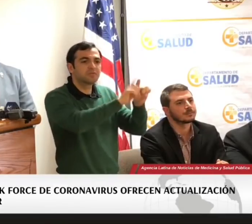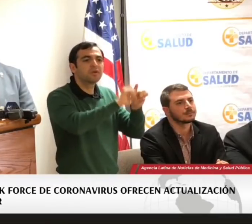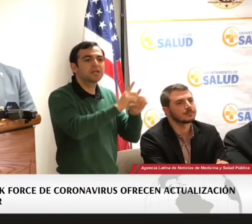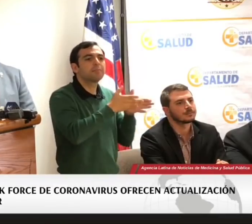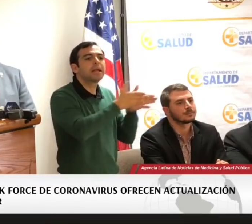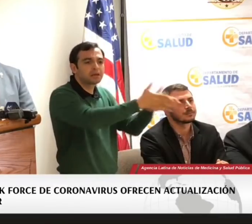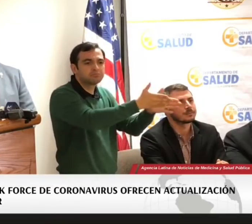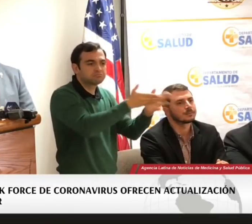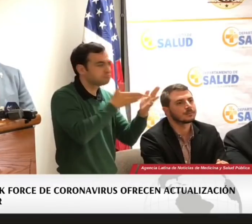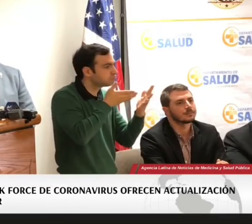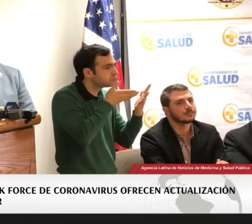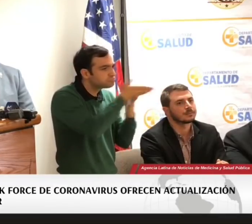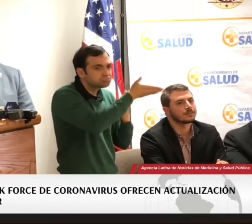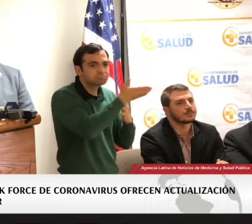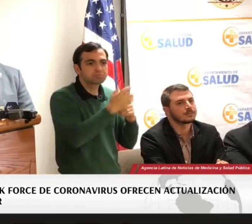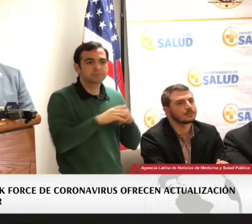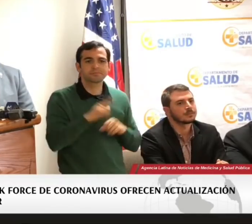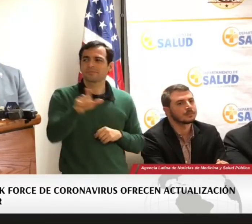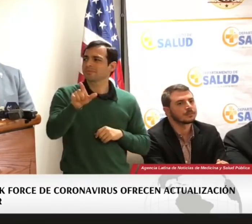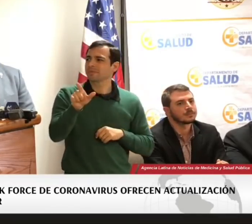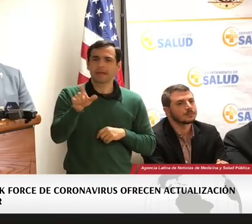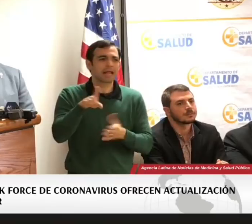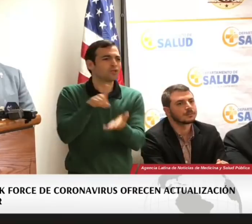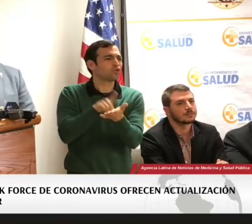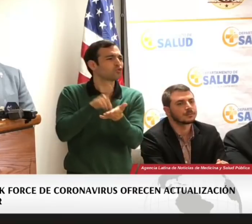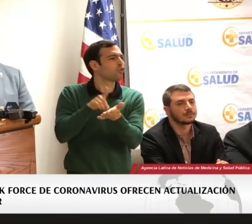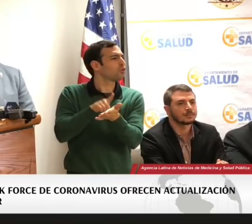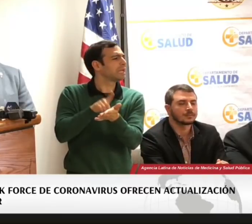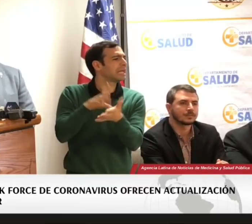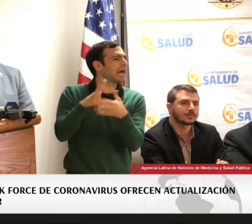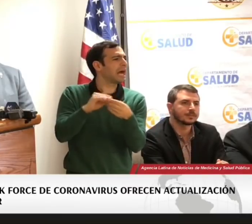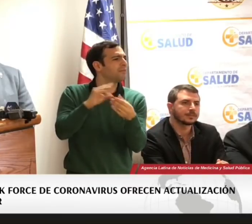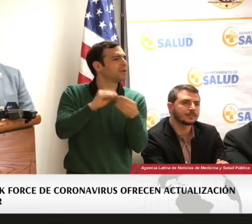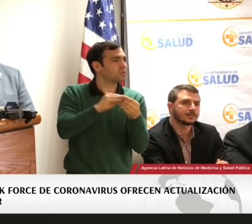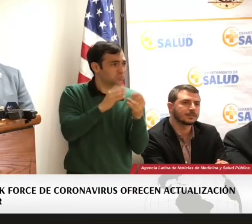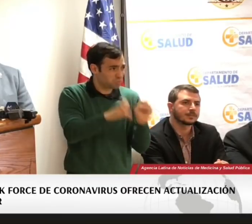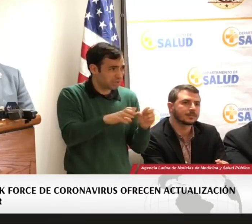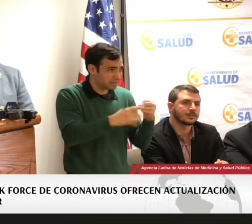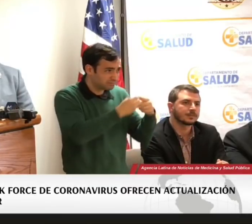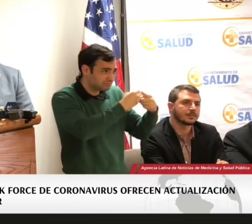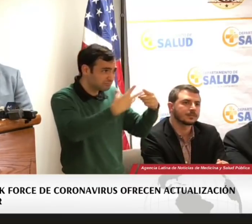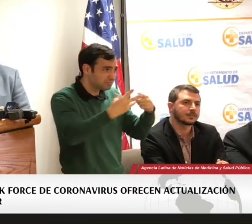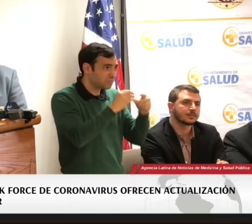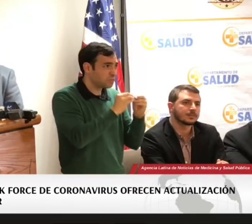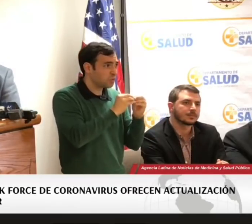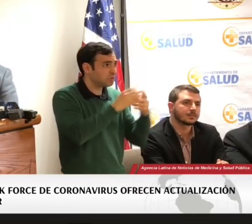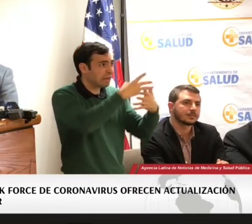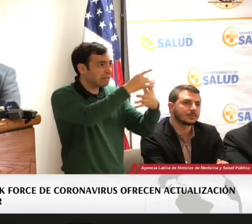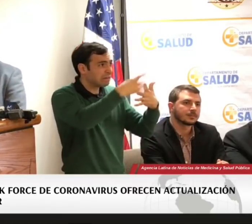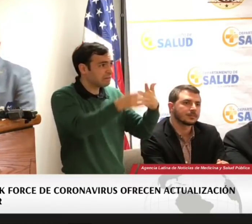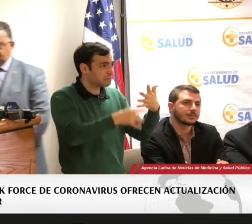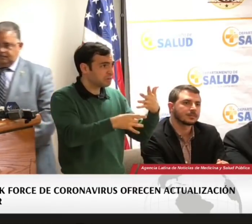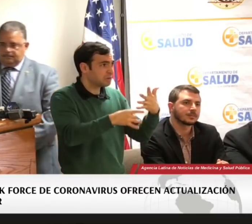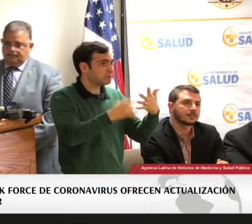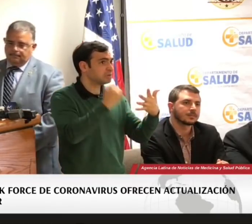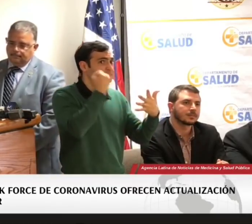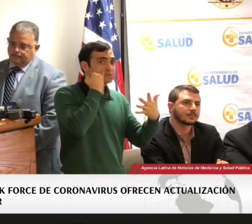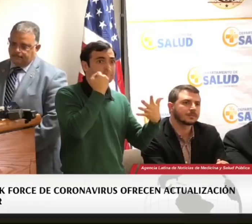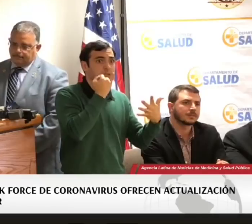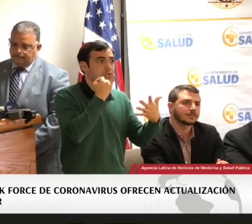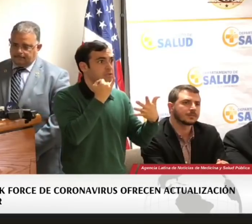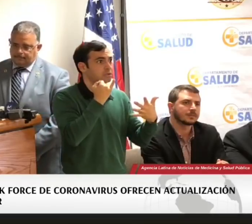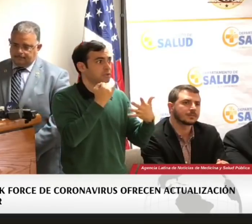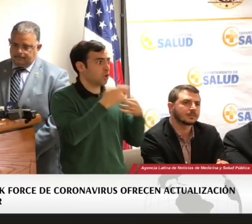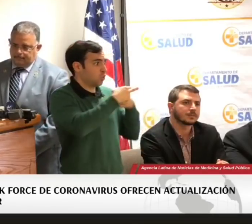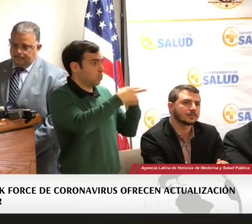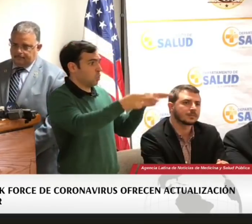en el caso de las expresiones que hizo la doctora, me gustaría que abundar en las alternativas que se están vislumbrando en caso de que se llenen esos